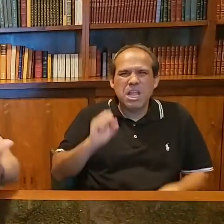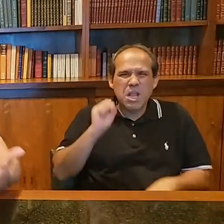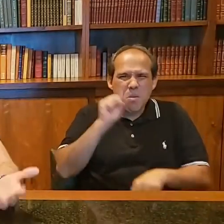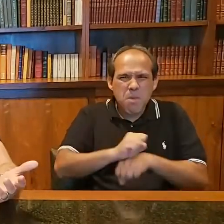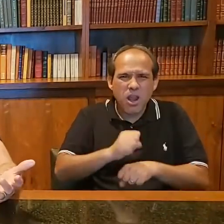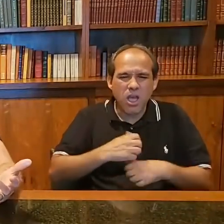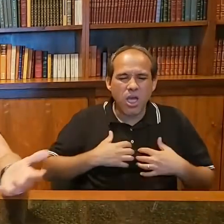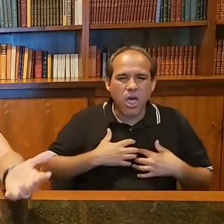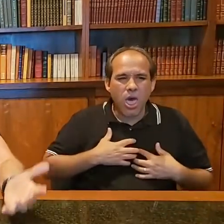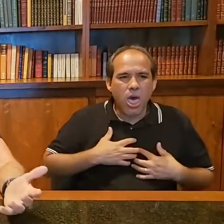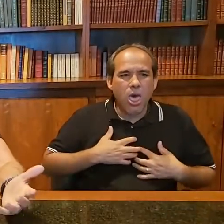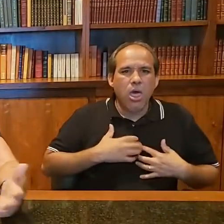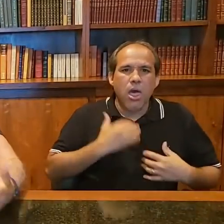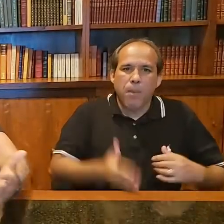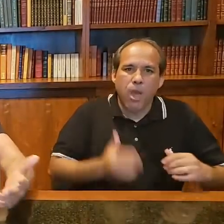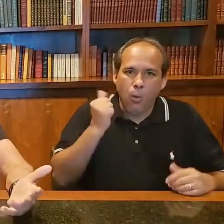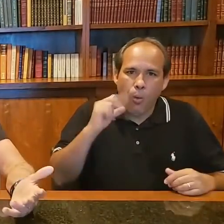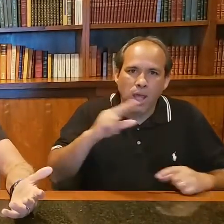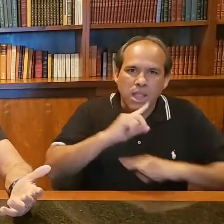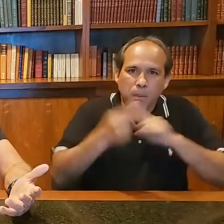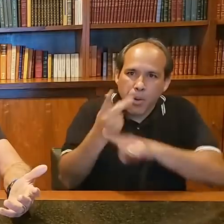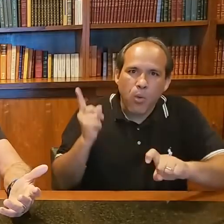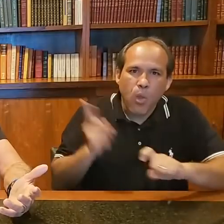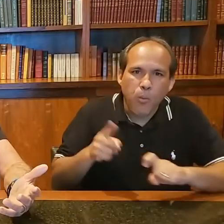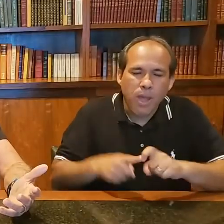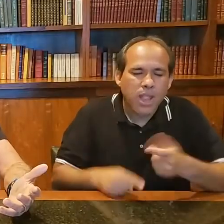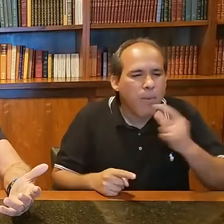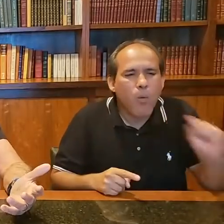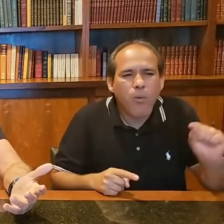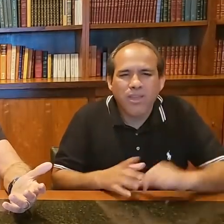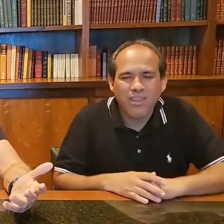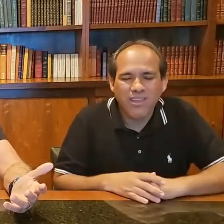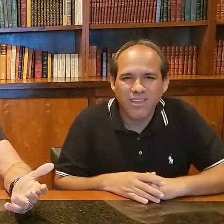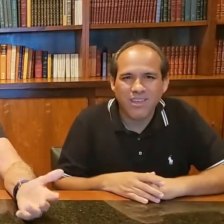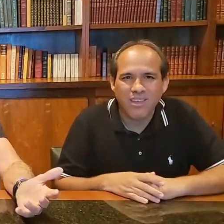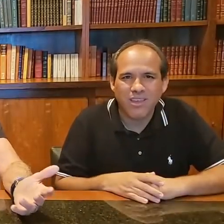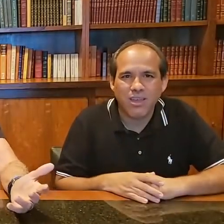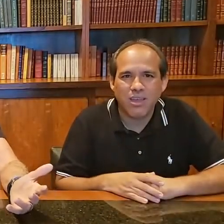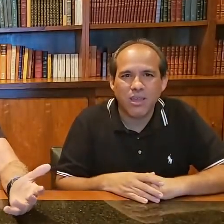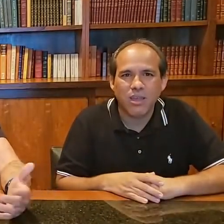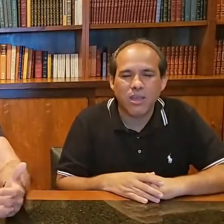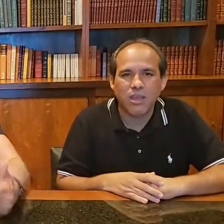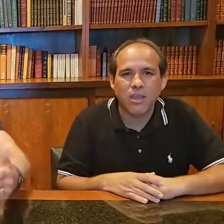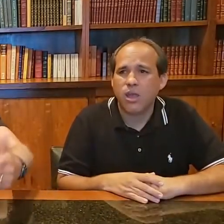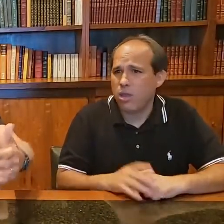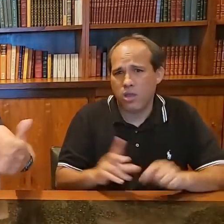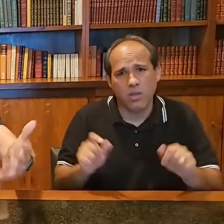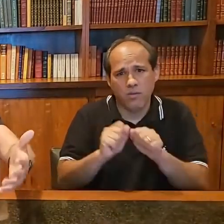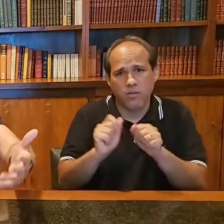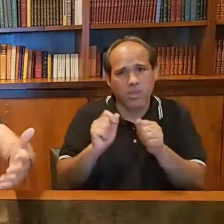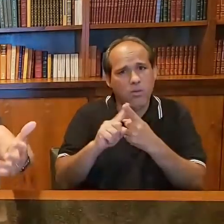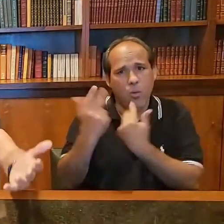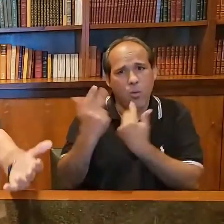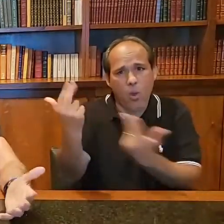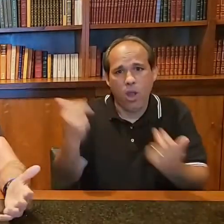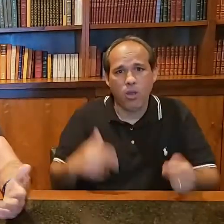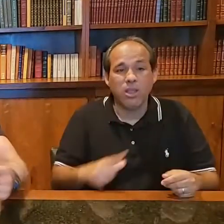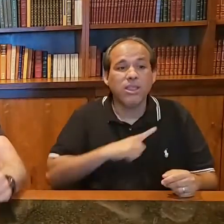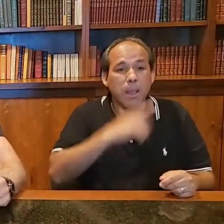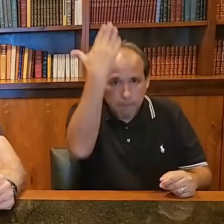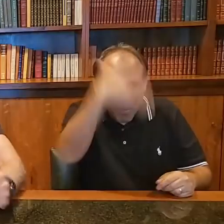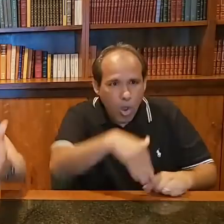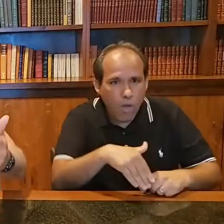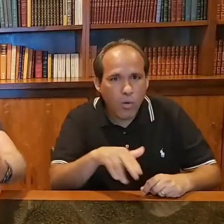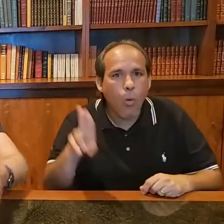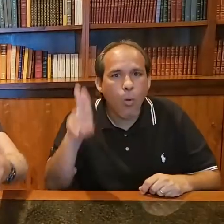para procurar um médico. Para quê? Para tomar o quê? Agora eu vou pagar com a mesma moeda. O que está comprovadamente científico você